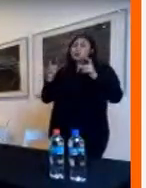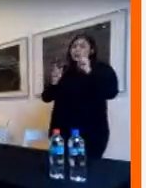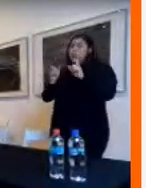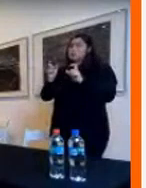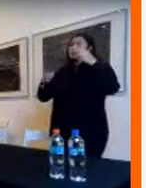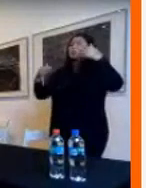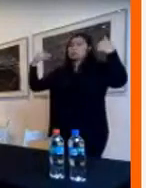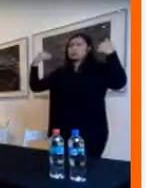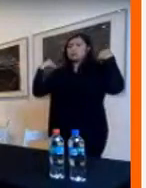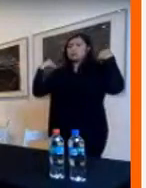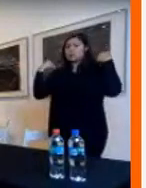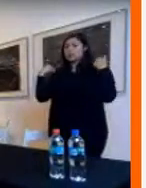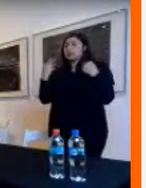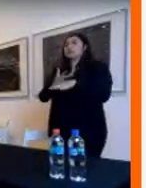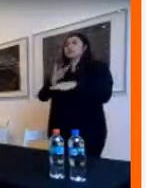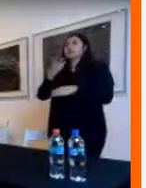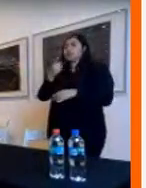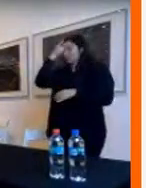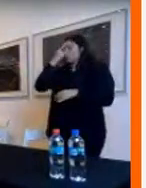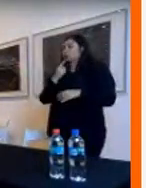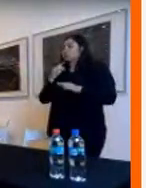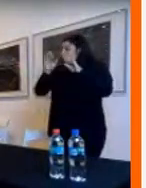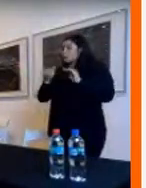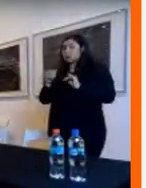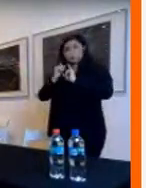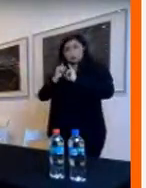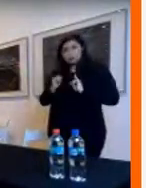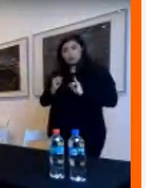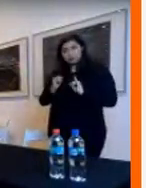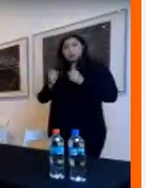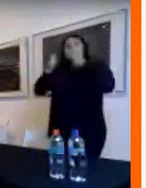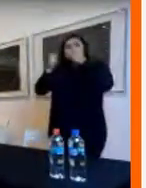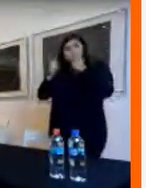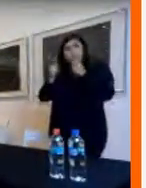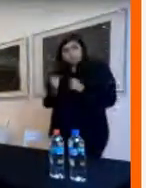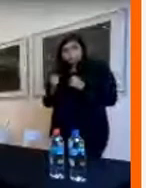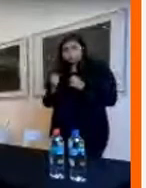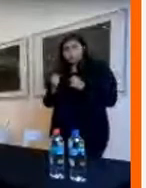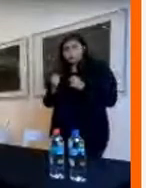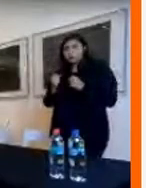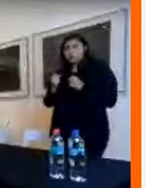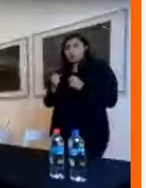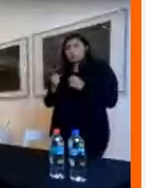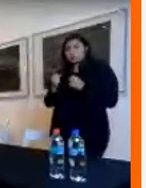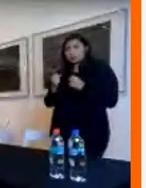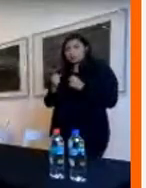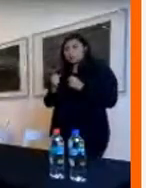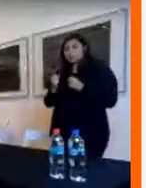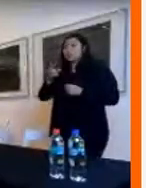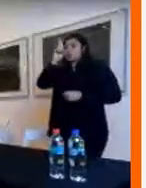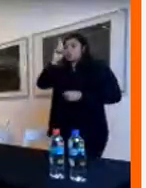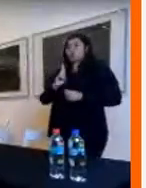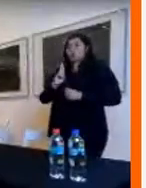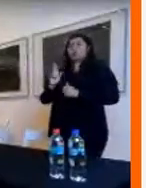ya están actualmente en el museo de la misma forma, para poder terminar siendo guías en el museo, tanto en